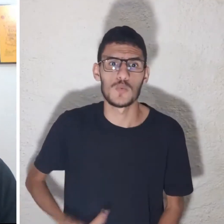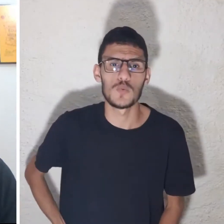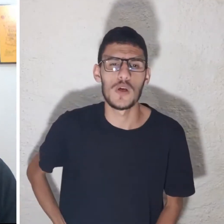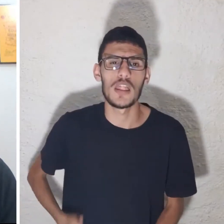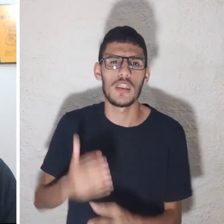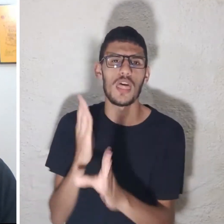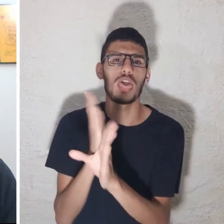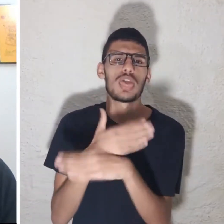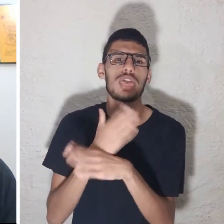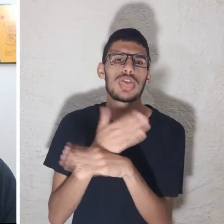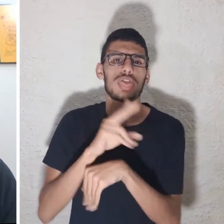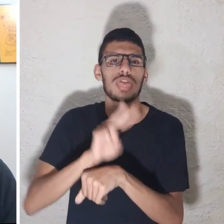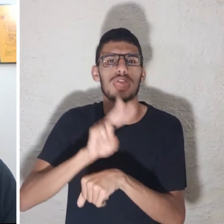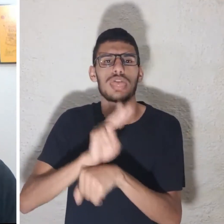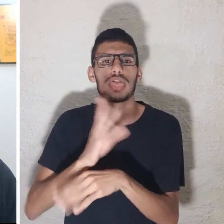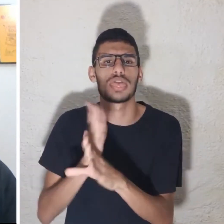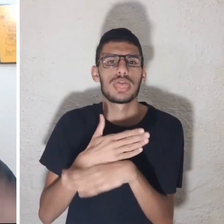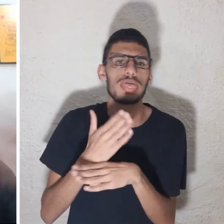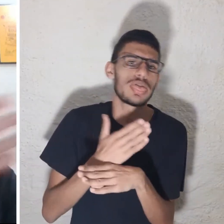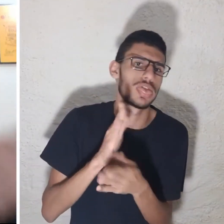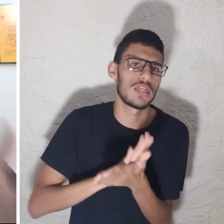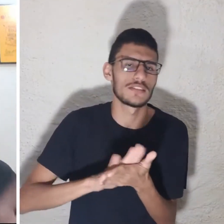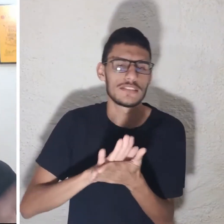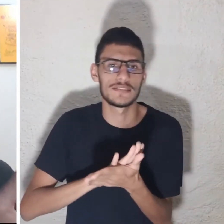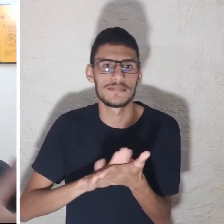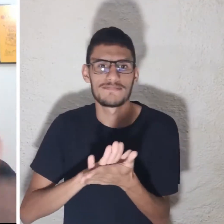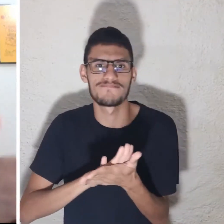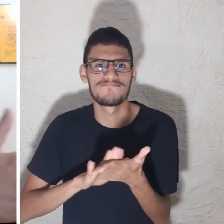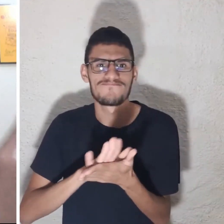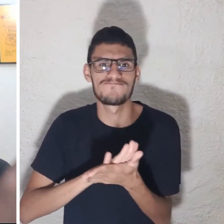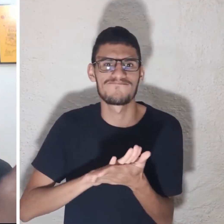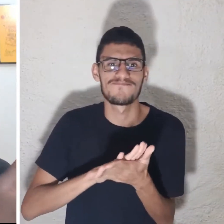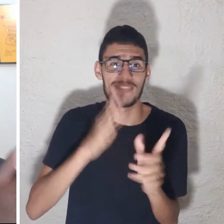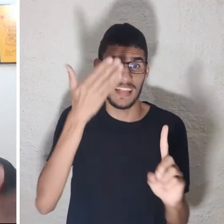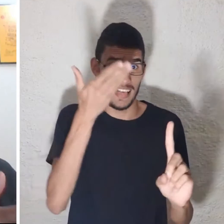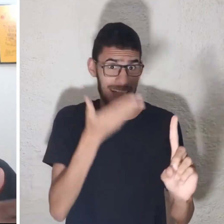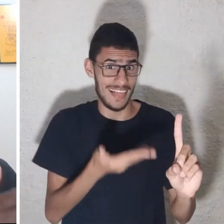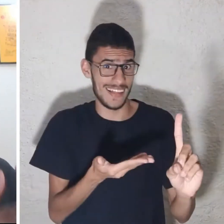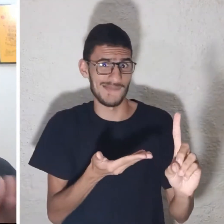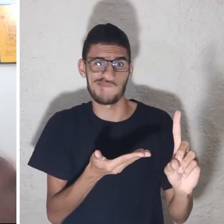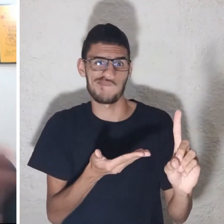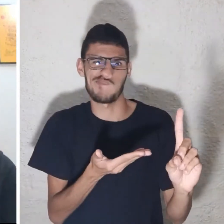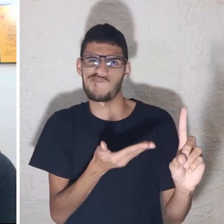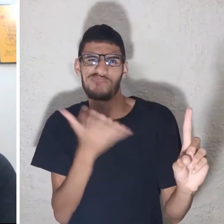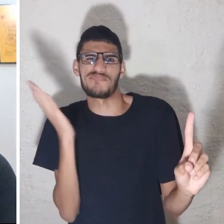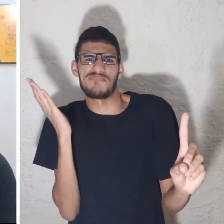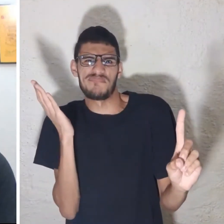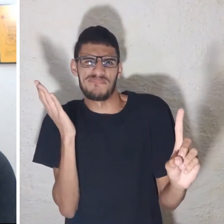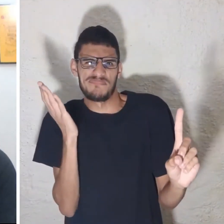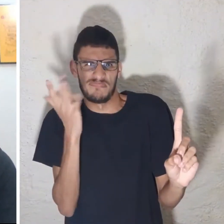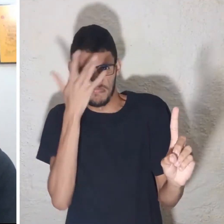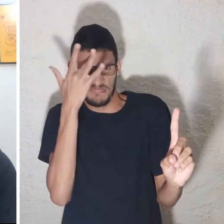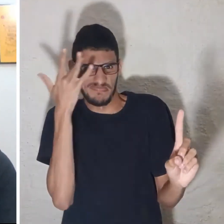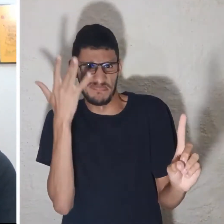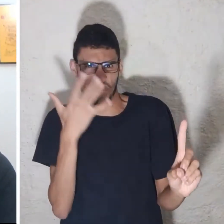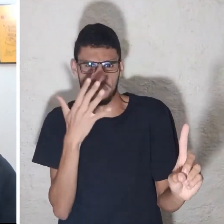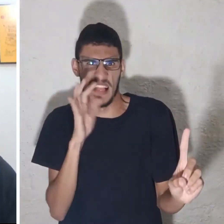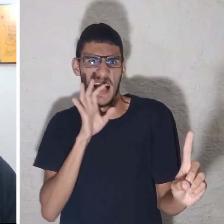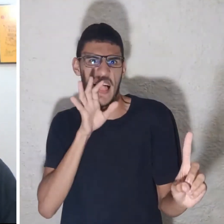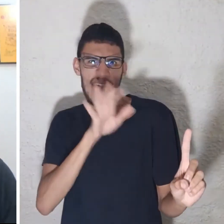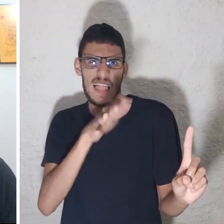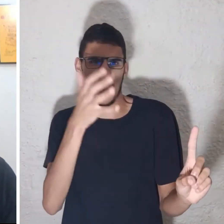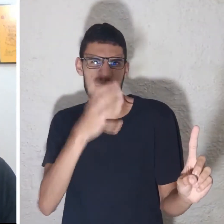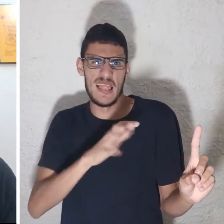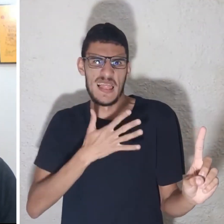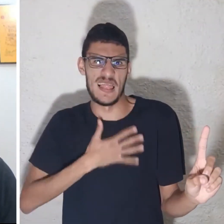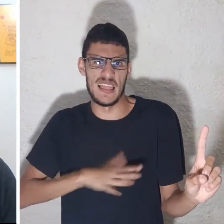seu governo se mostrou um grande desastre, né? De mito, né, de herói, ele se tornou praticamente um vilão, né,